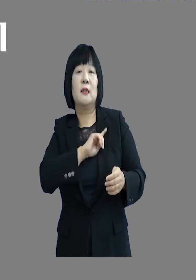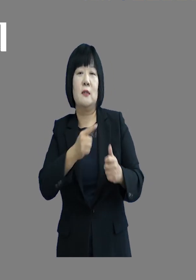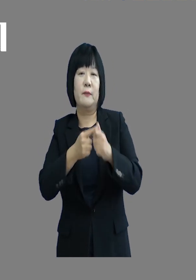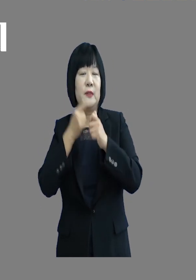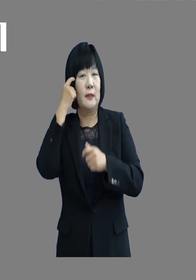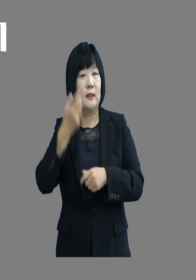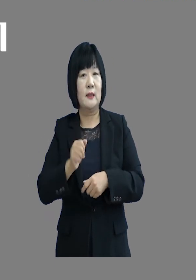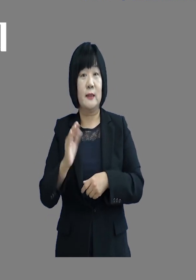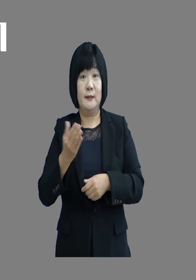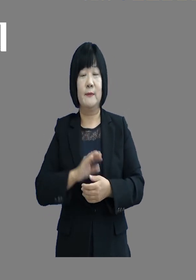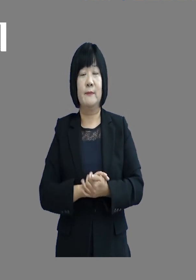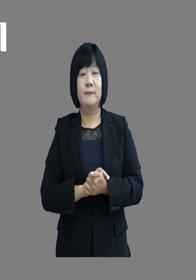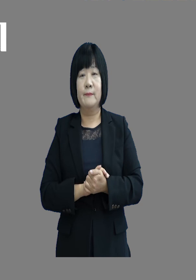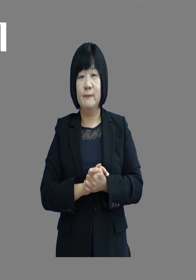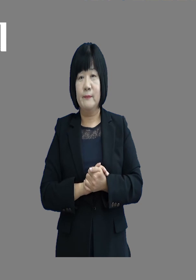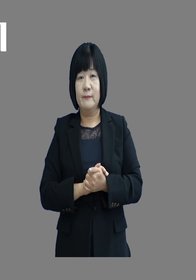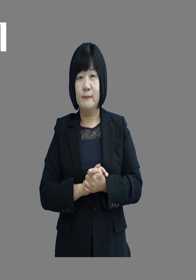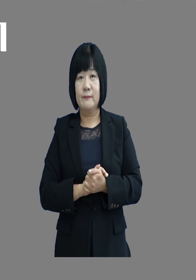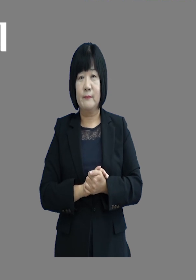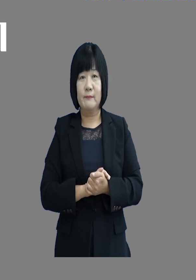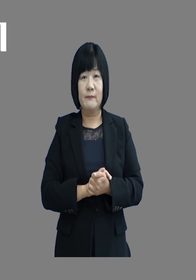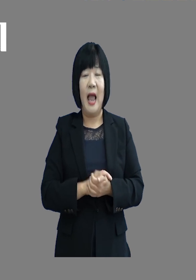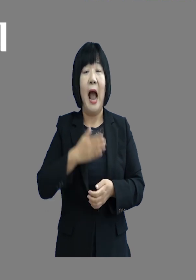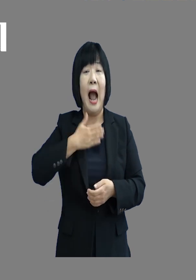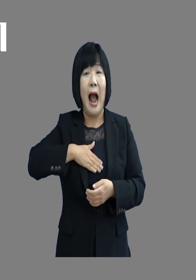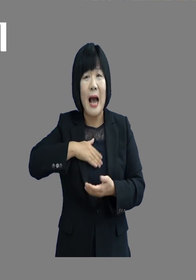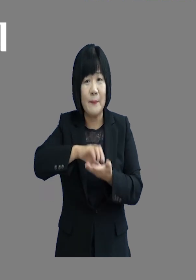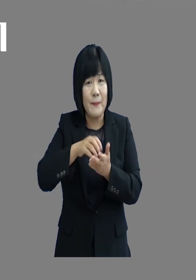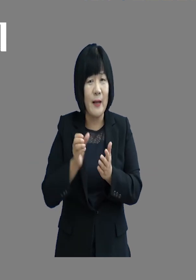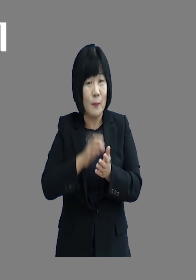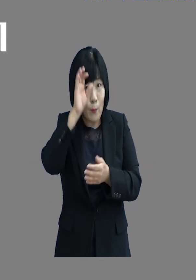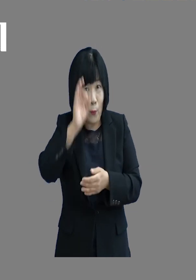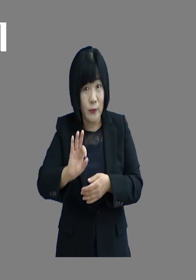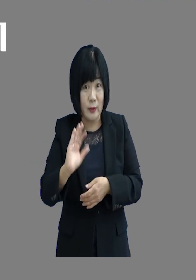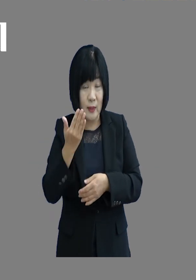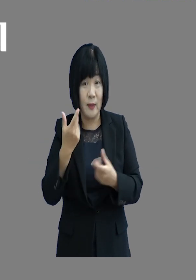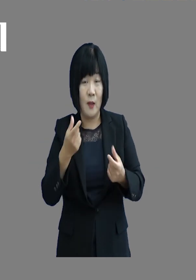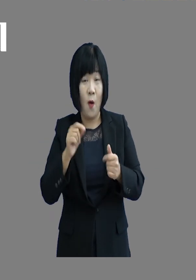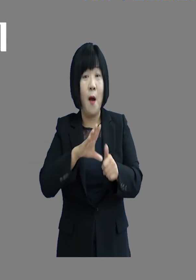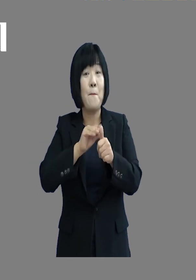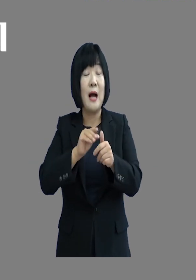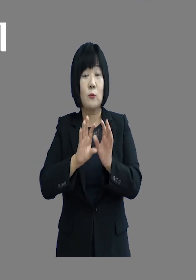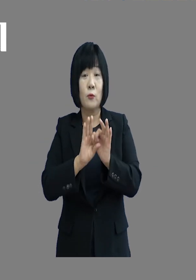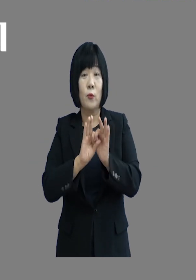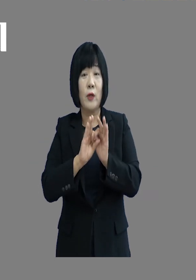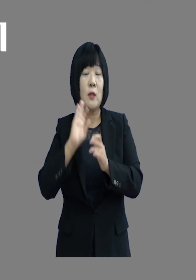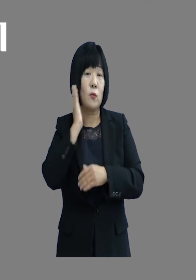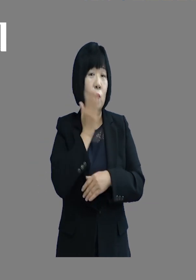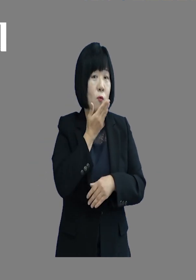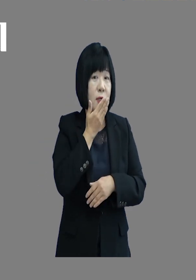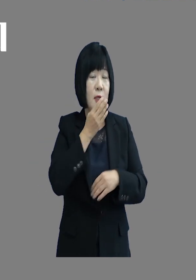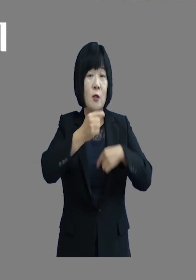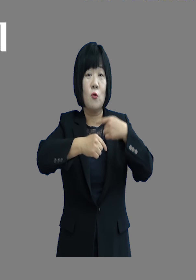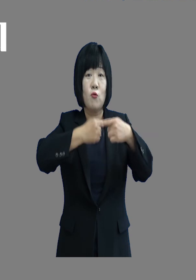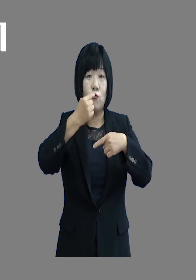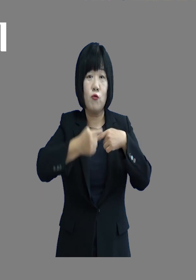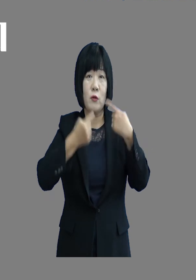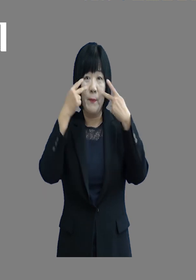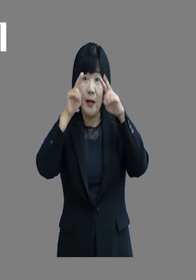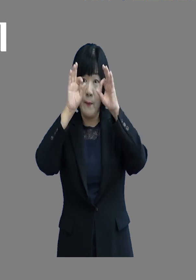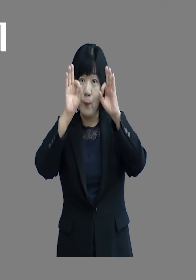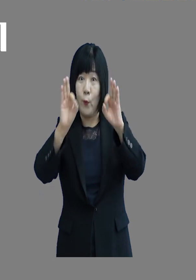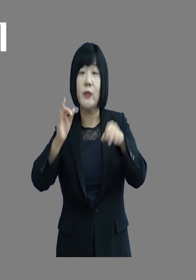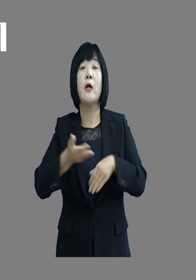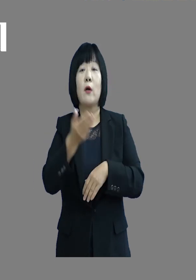있습니다. 아는 만큼 보인다고 하죠. 오늘 이 방송을 통해 농인과 수어를 바라보는